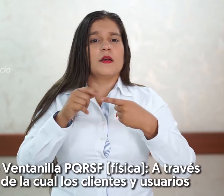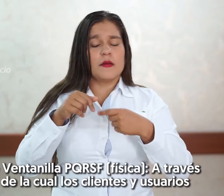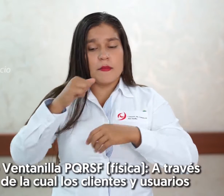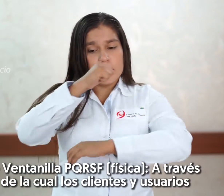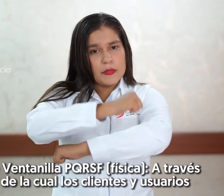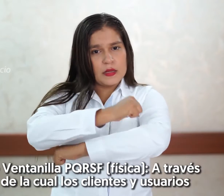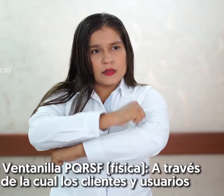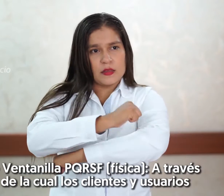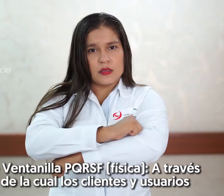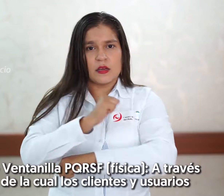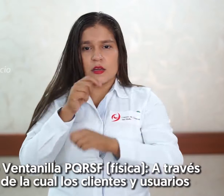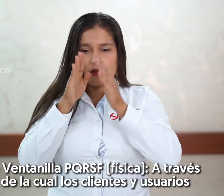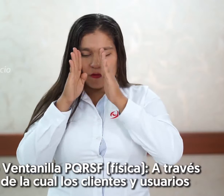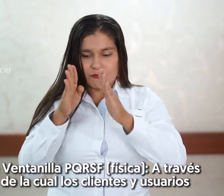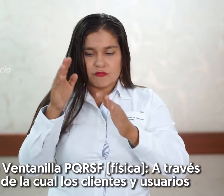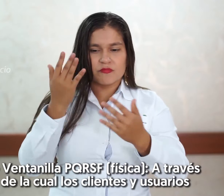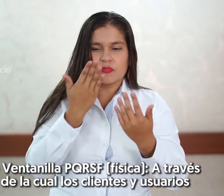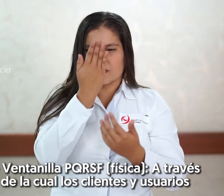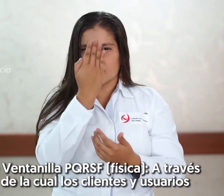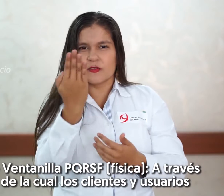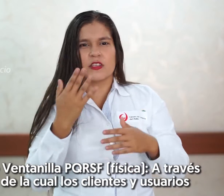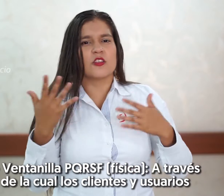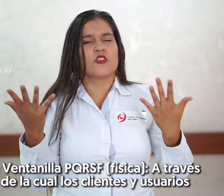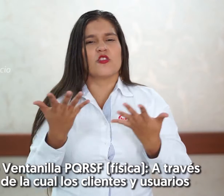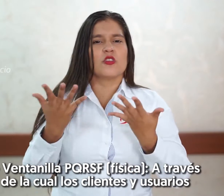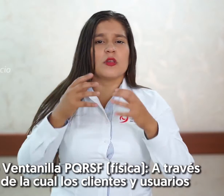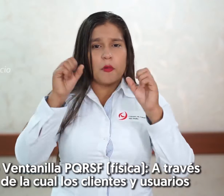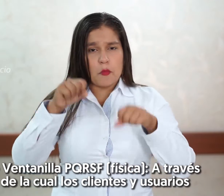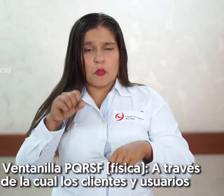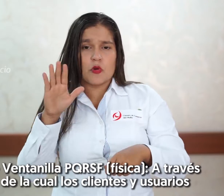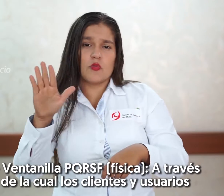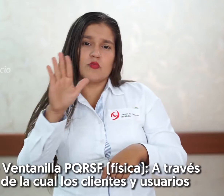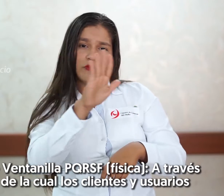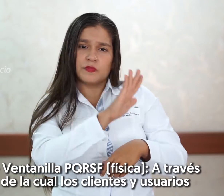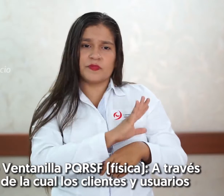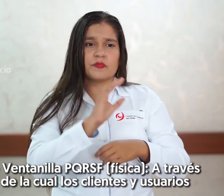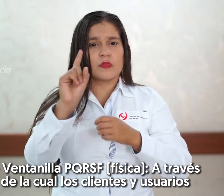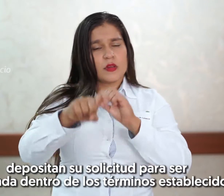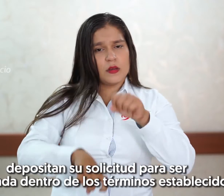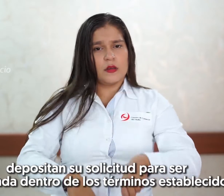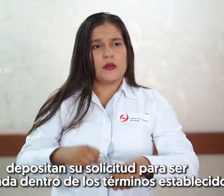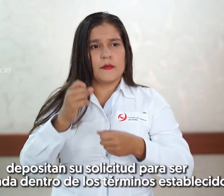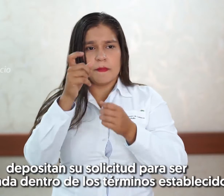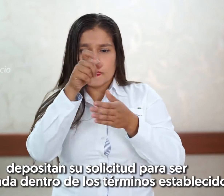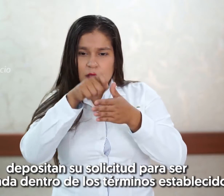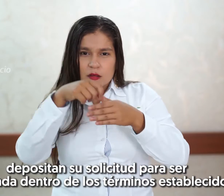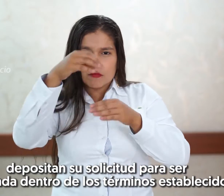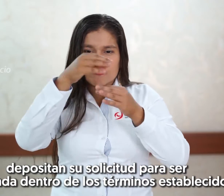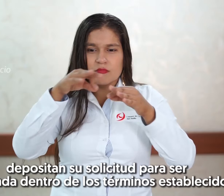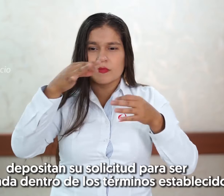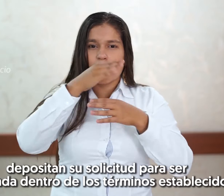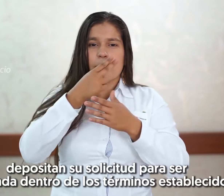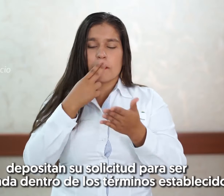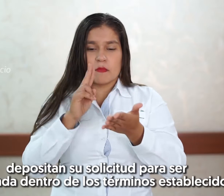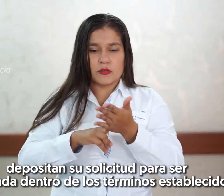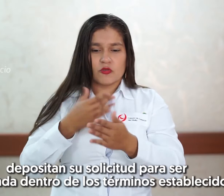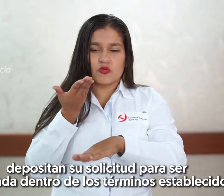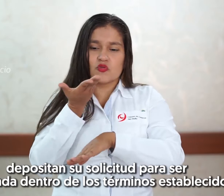Ventanilla PQRS Física A través de la cual los clientes y usuarios depositan su solicitud para ser tramitada